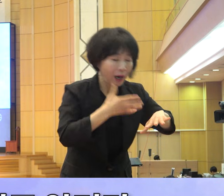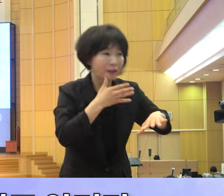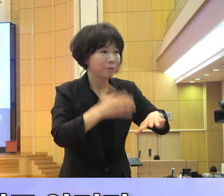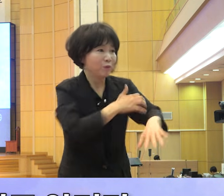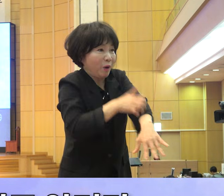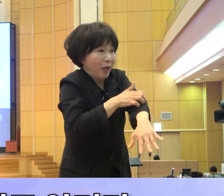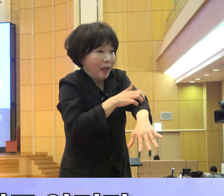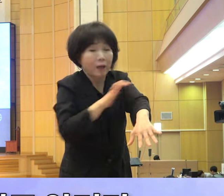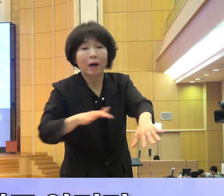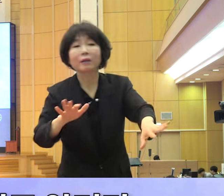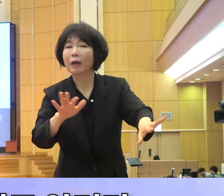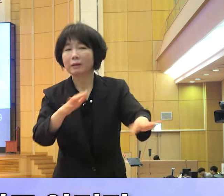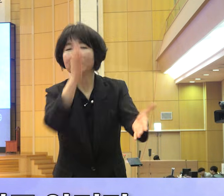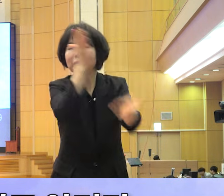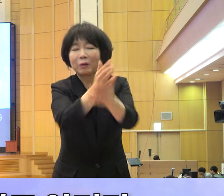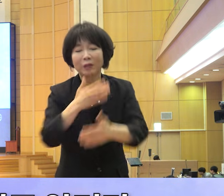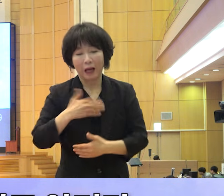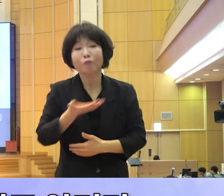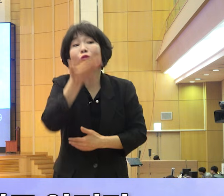않고요,